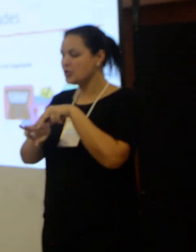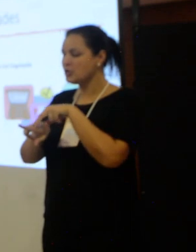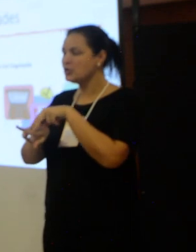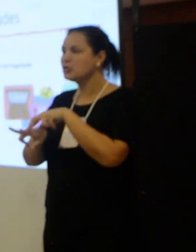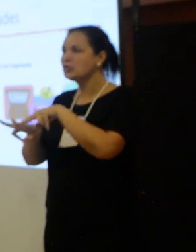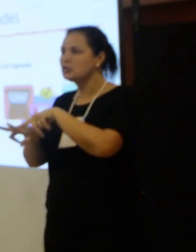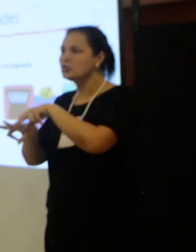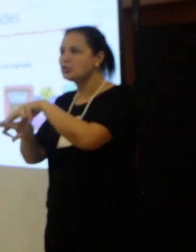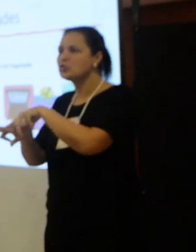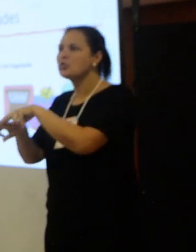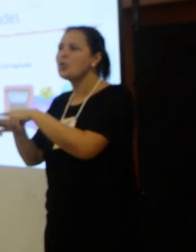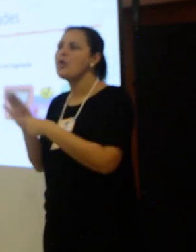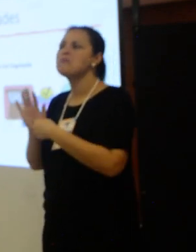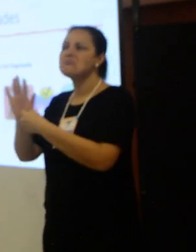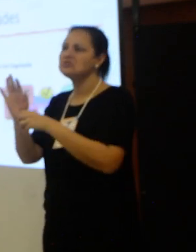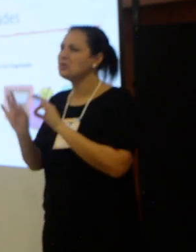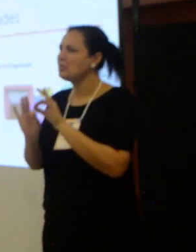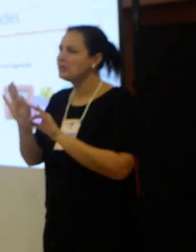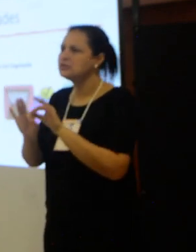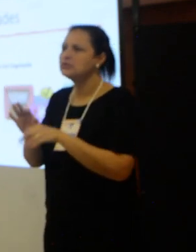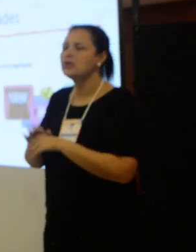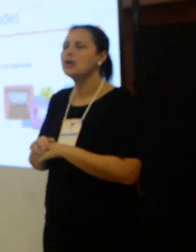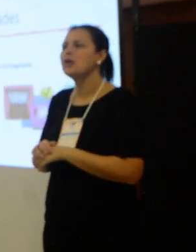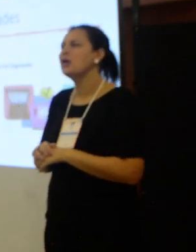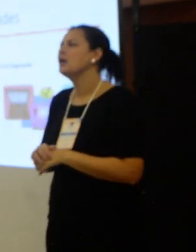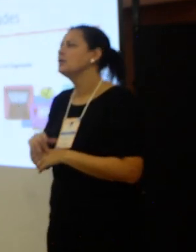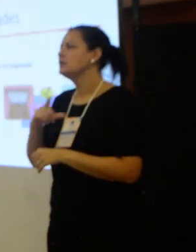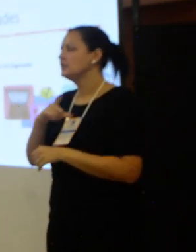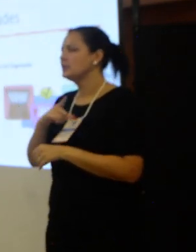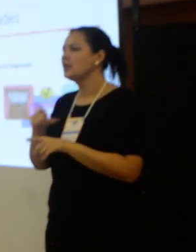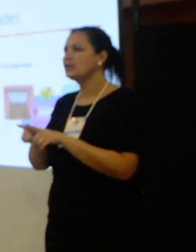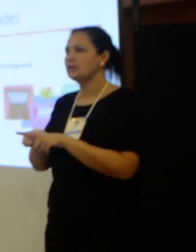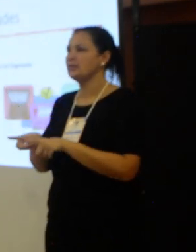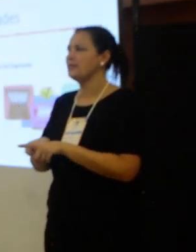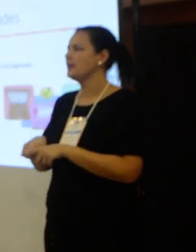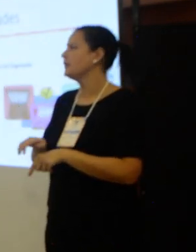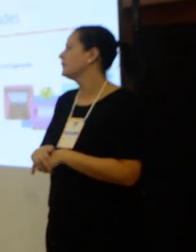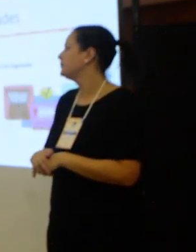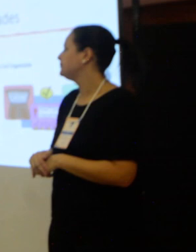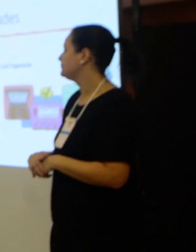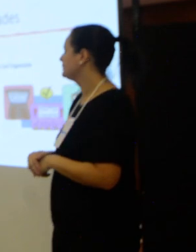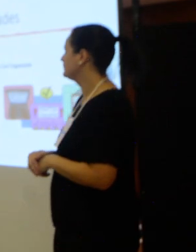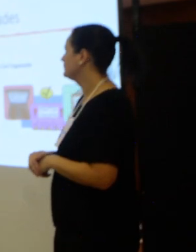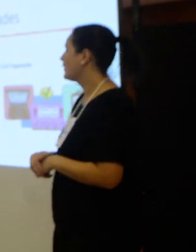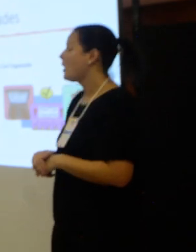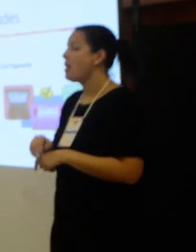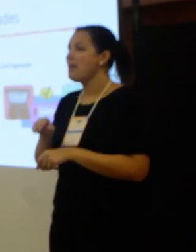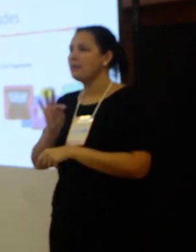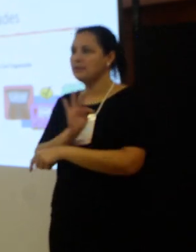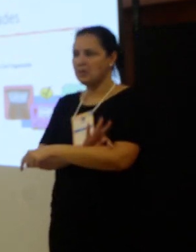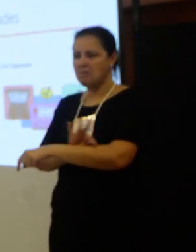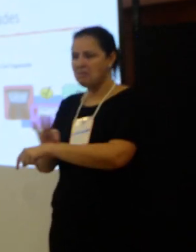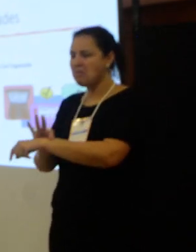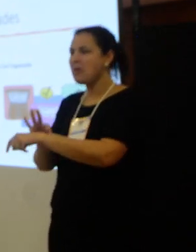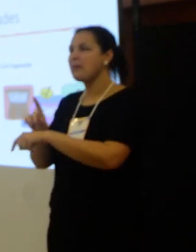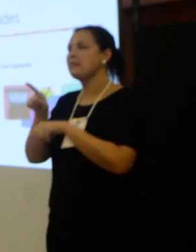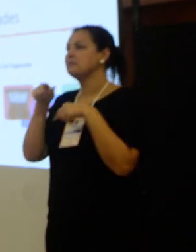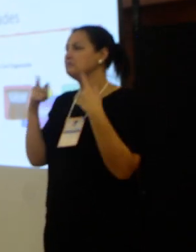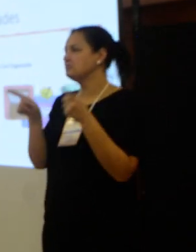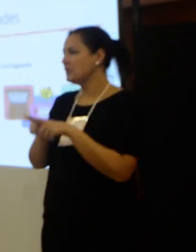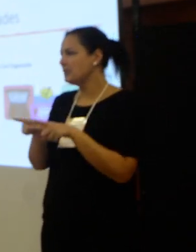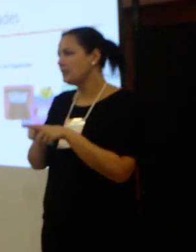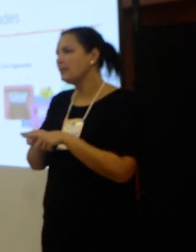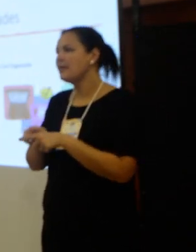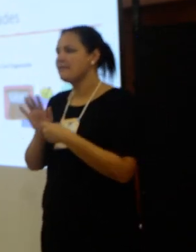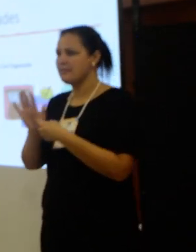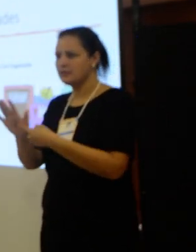Praia do Peró, etc., de Tamoios, né, que tem os projetos lá da Solange, então, para a gente organizar melhor e trazer, então, a